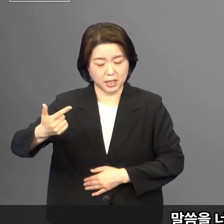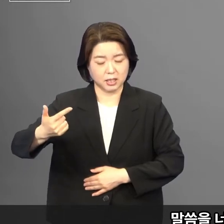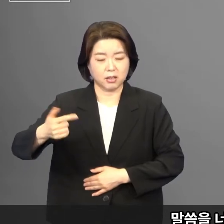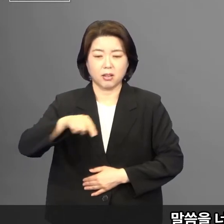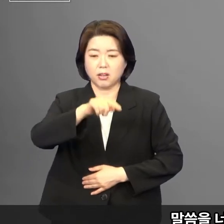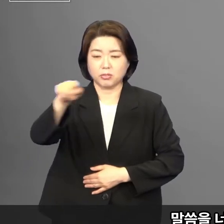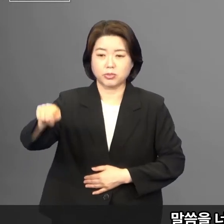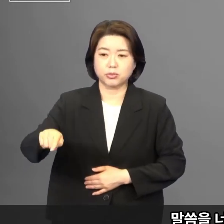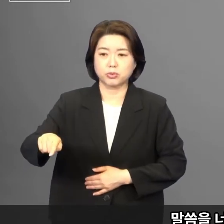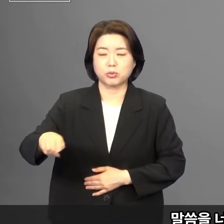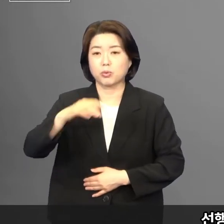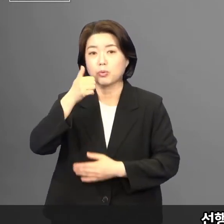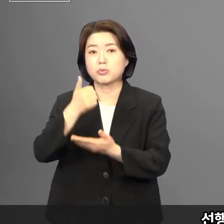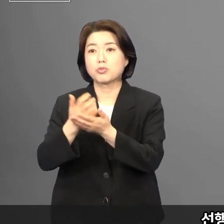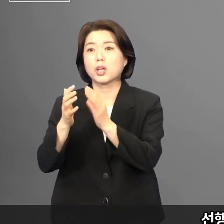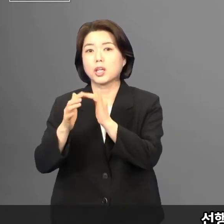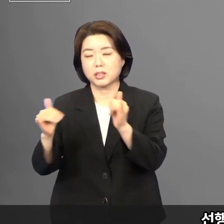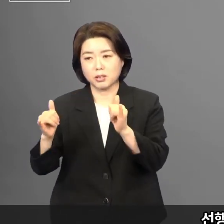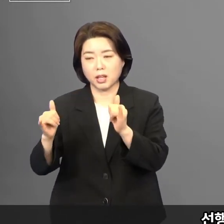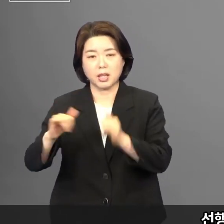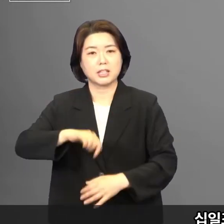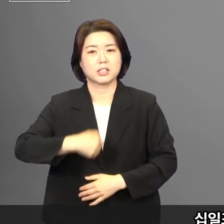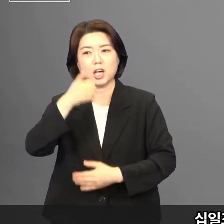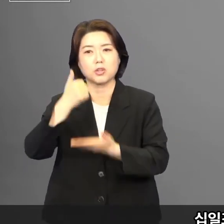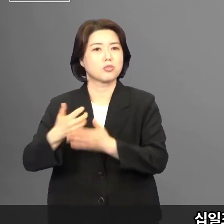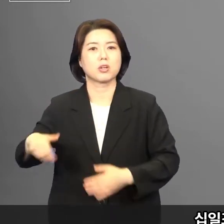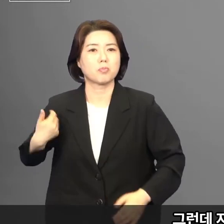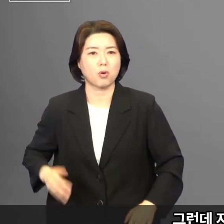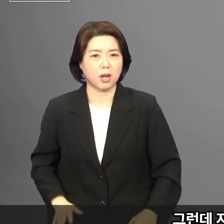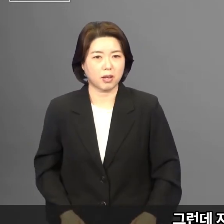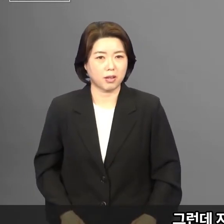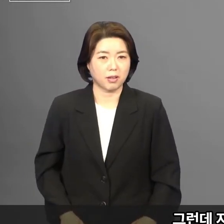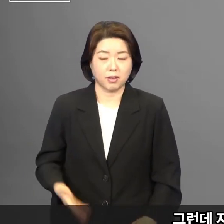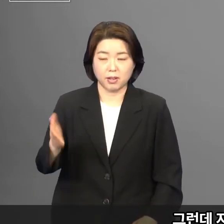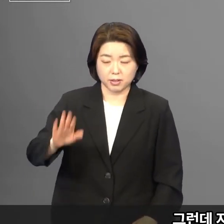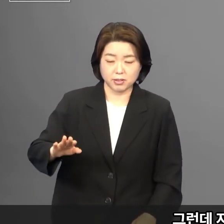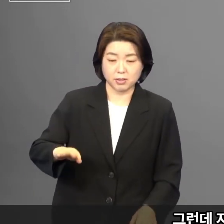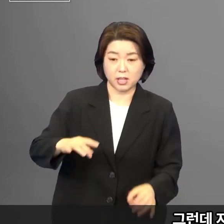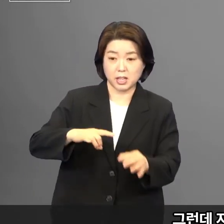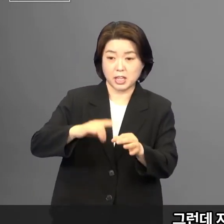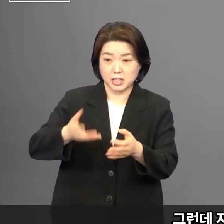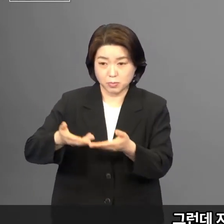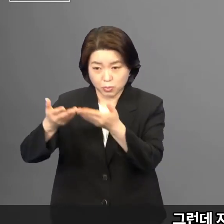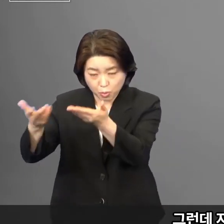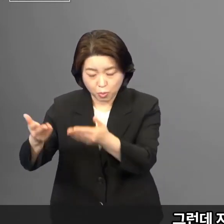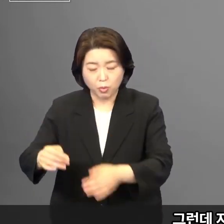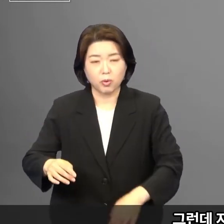말씀을 너무나 잘 지켜요. 선행을 합니다. 11조도 합니다. 그런데 자신을 모릅니다.